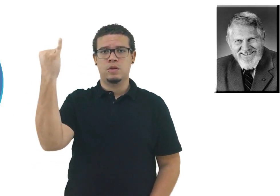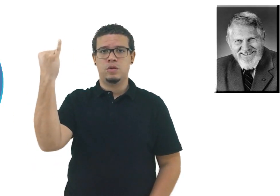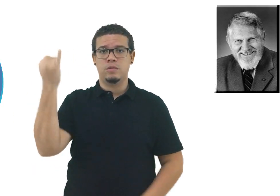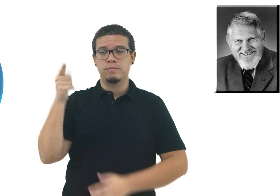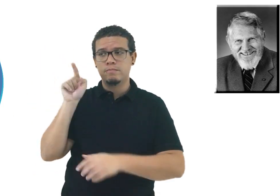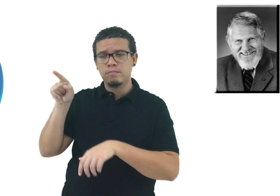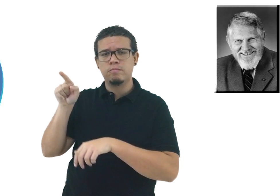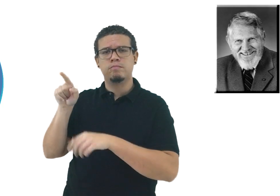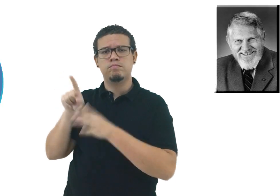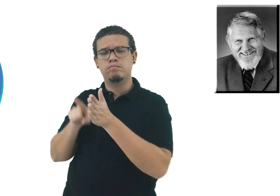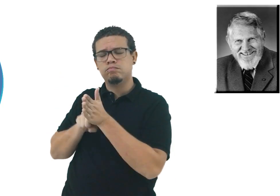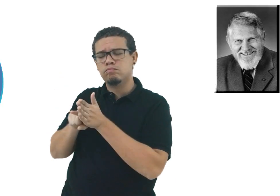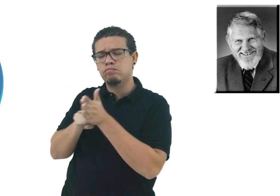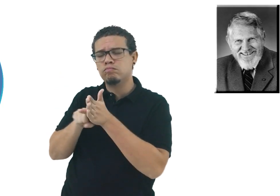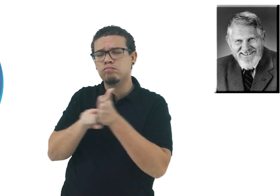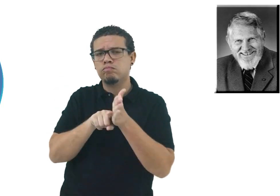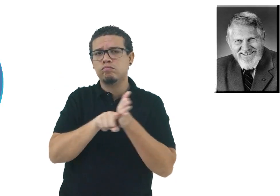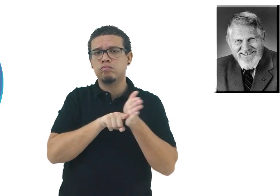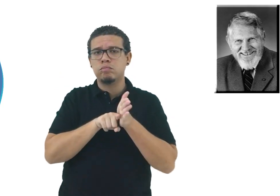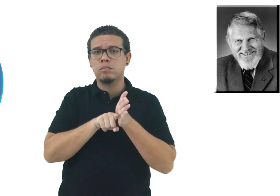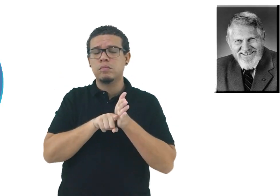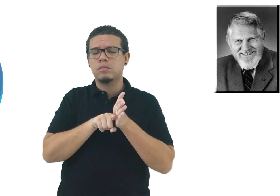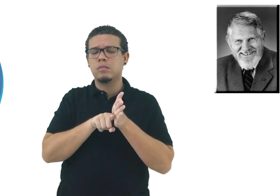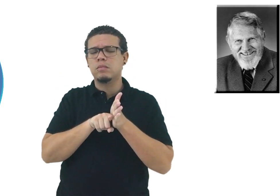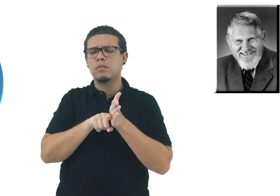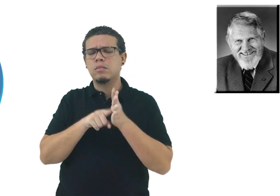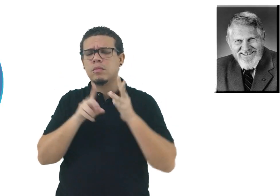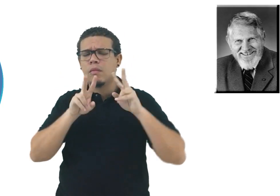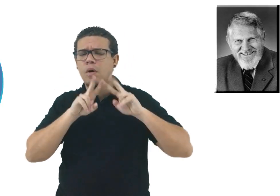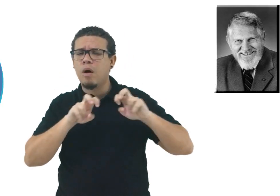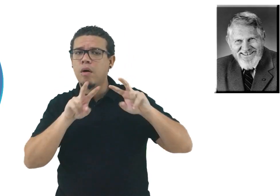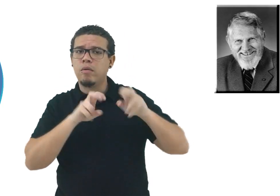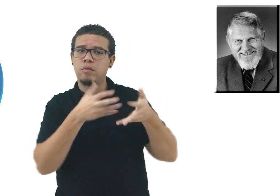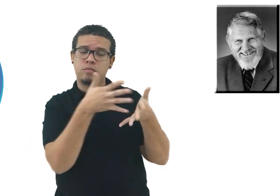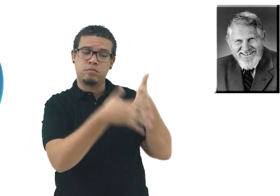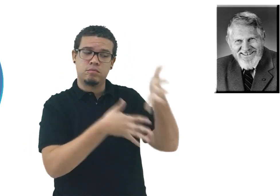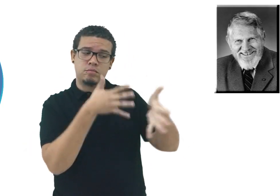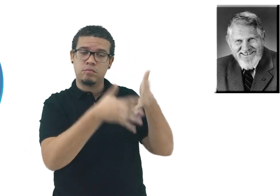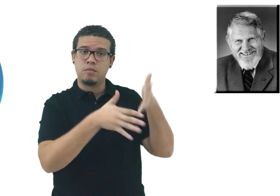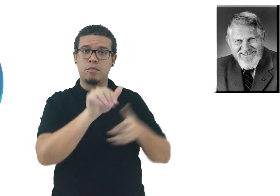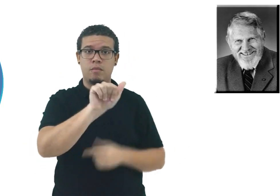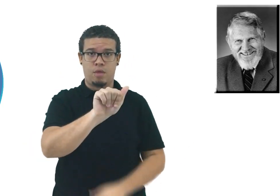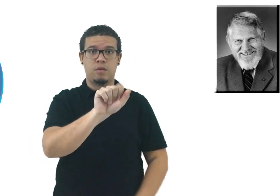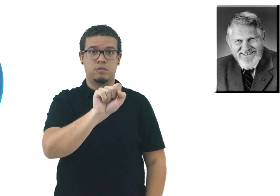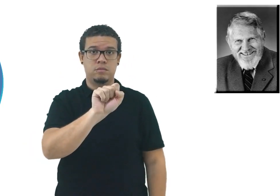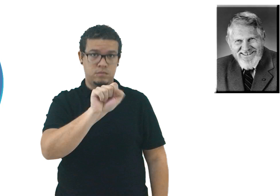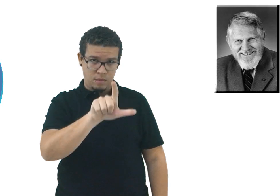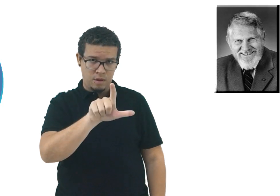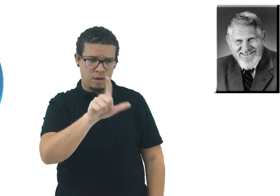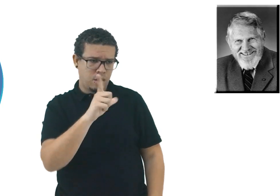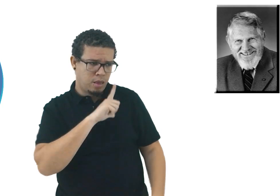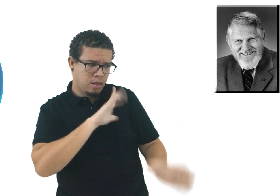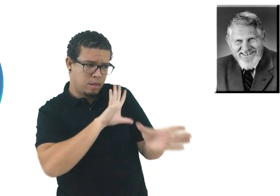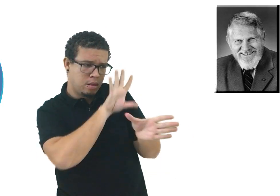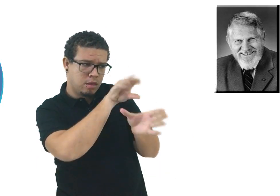William, referência importante de pesquisador na área da língua de sinais